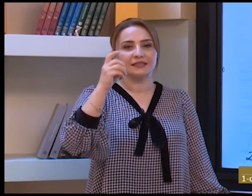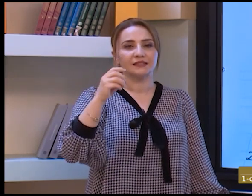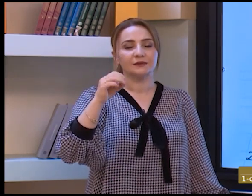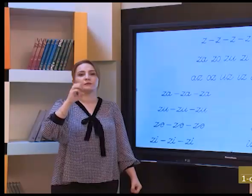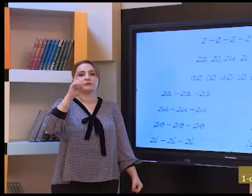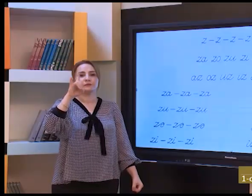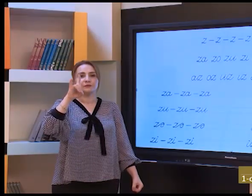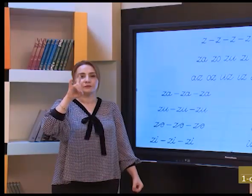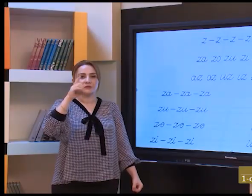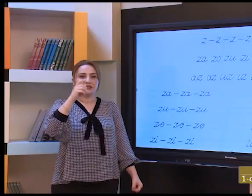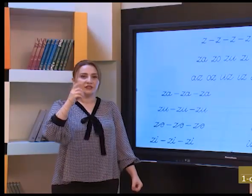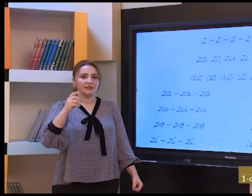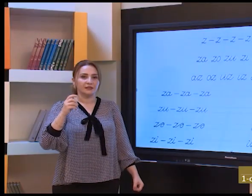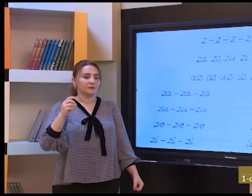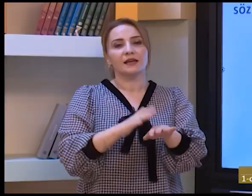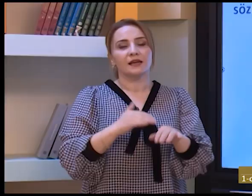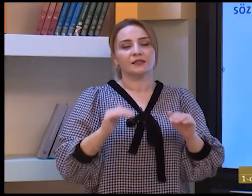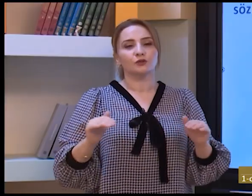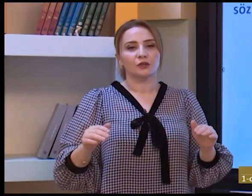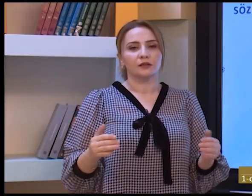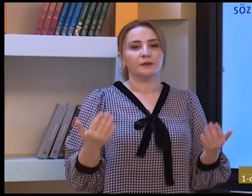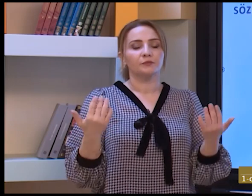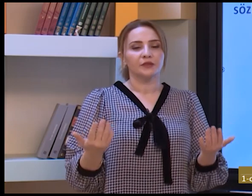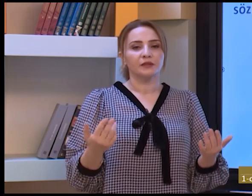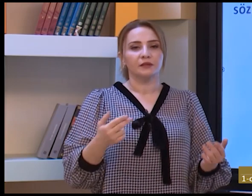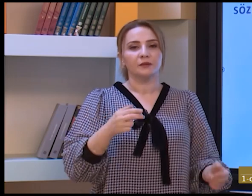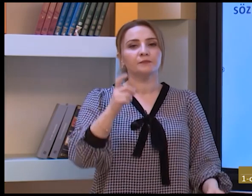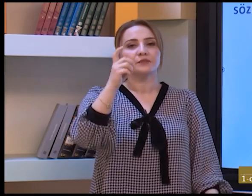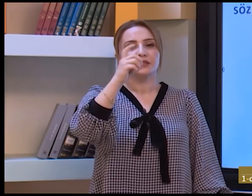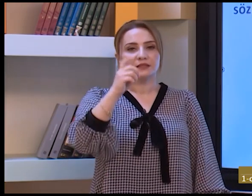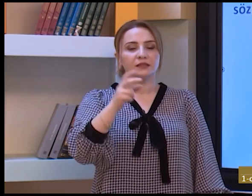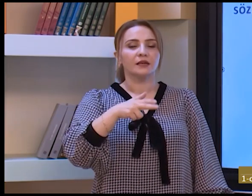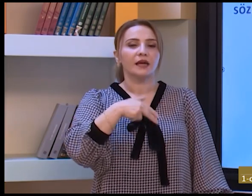iz, ız. Əziz uşaqlar, indi Z